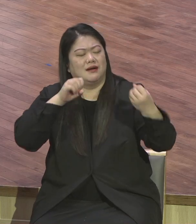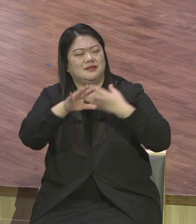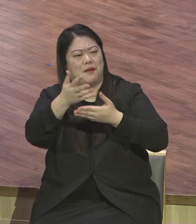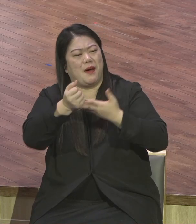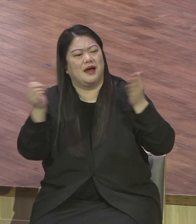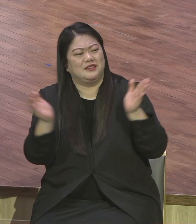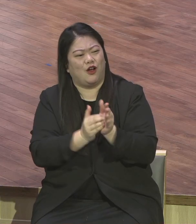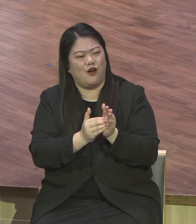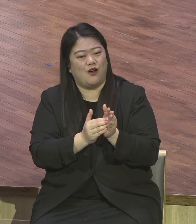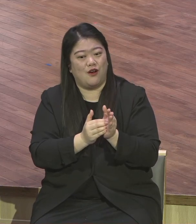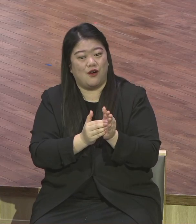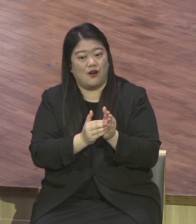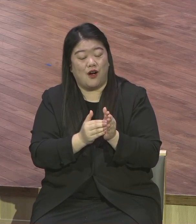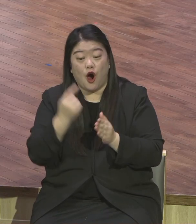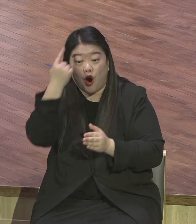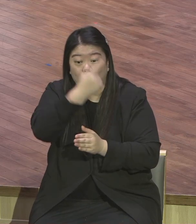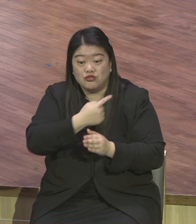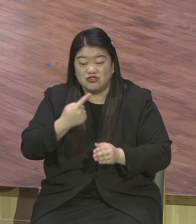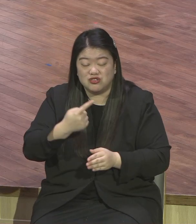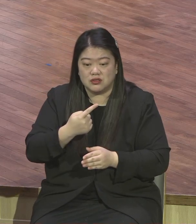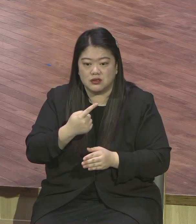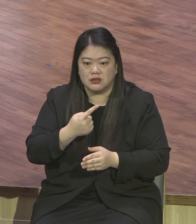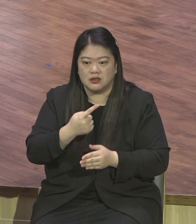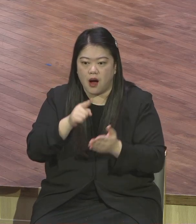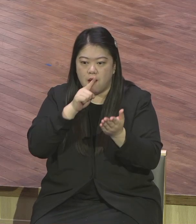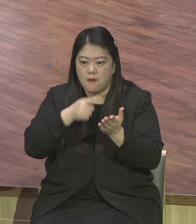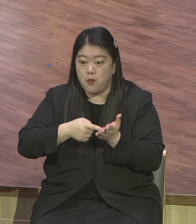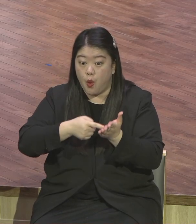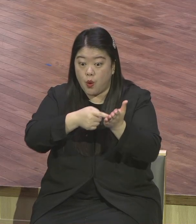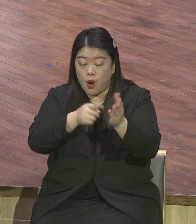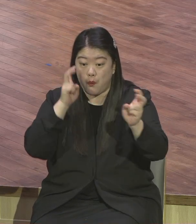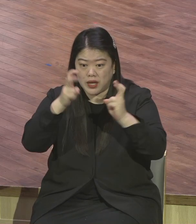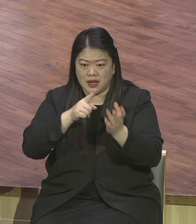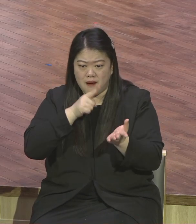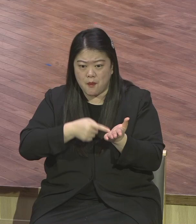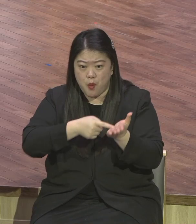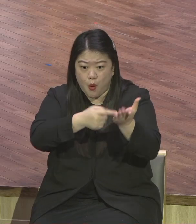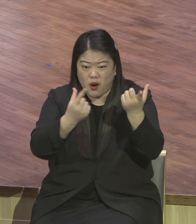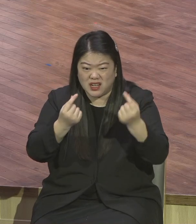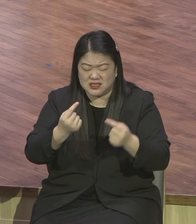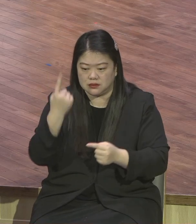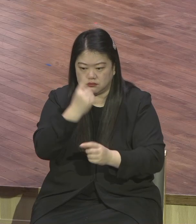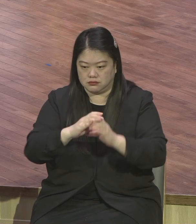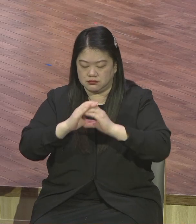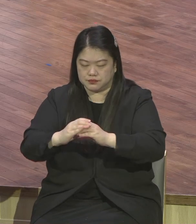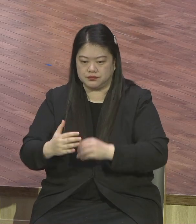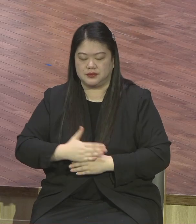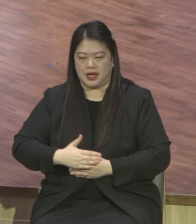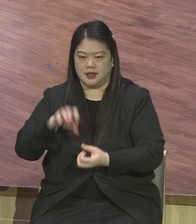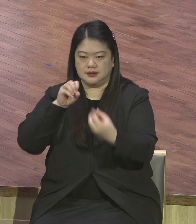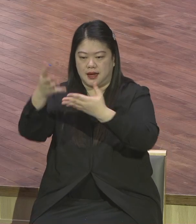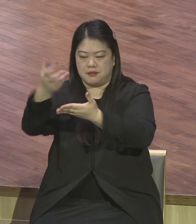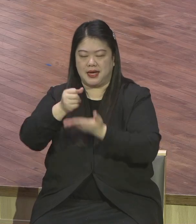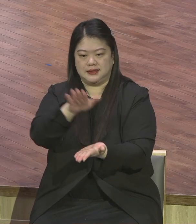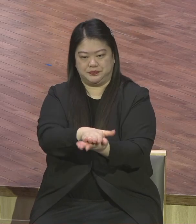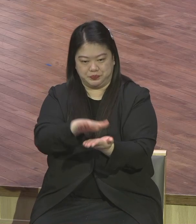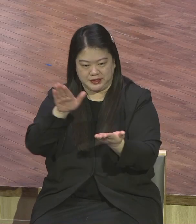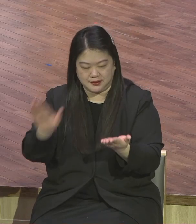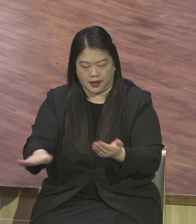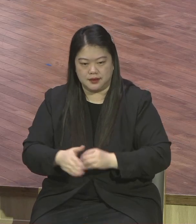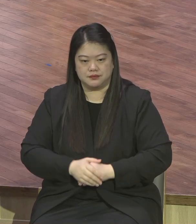천진난만한 어린 아기처럼 해맑은 간증이 모습이 제가 볼 때